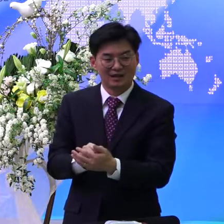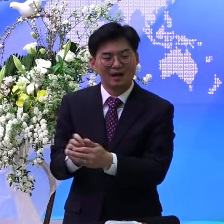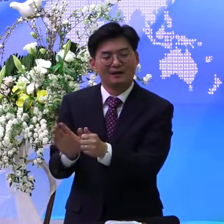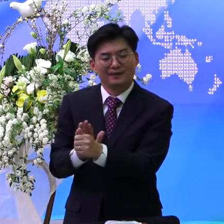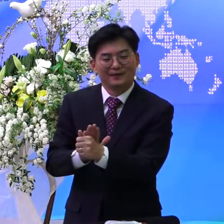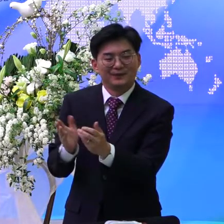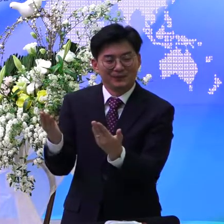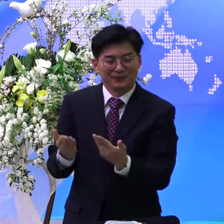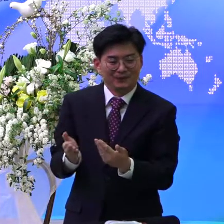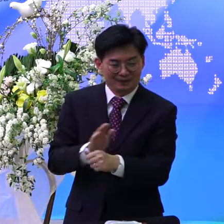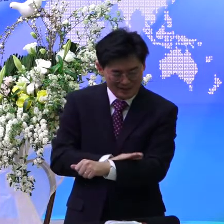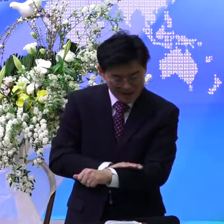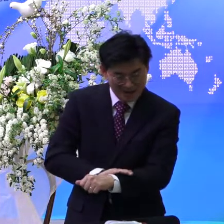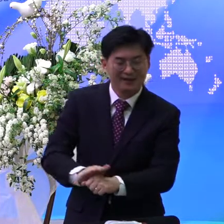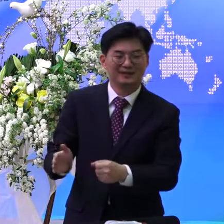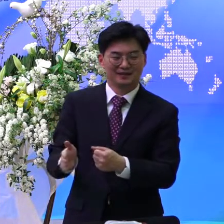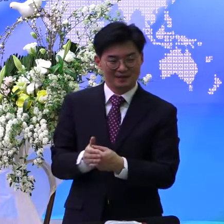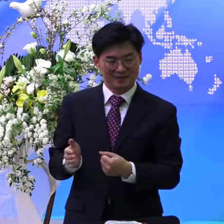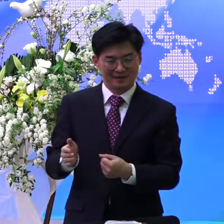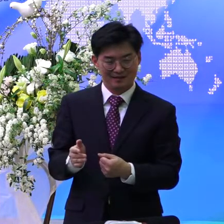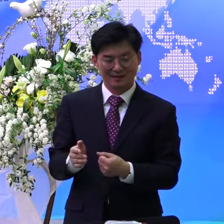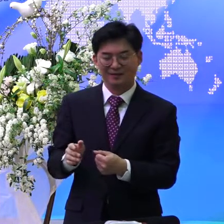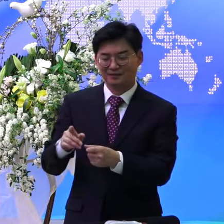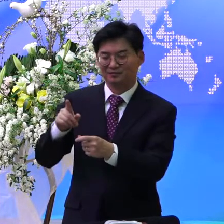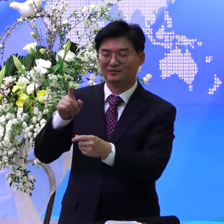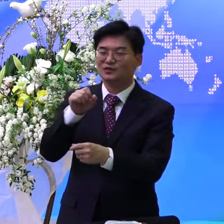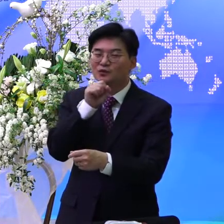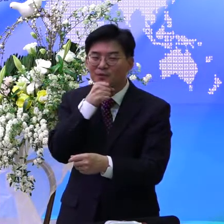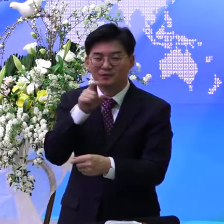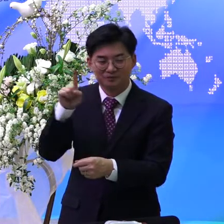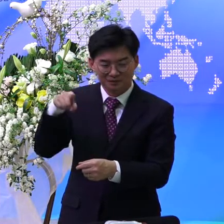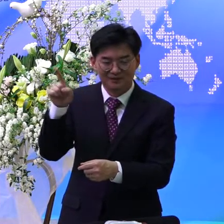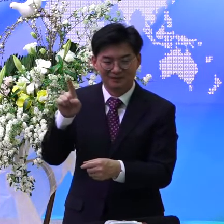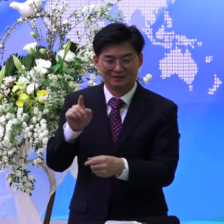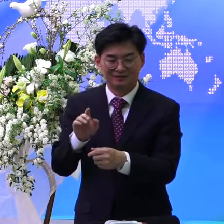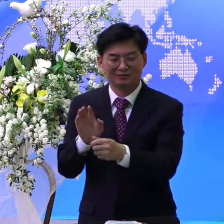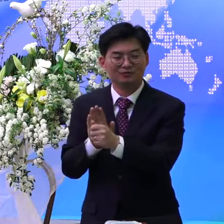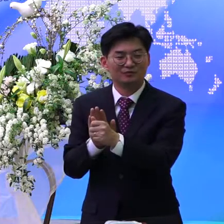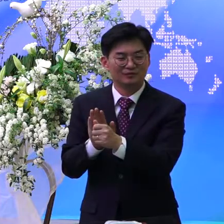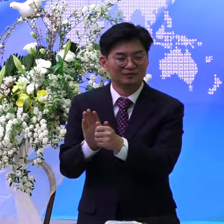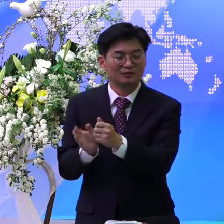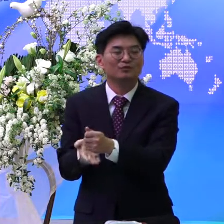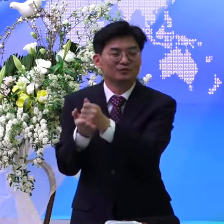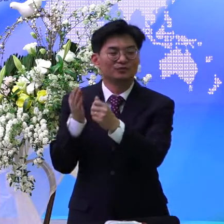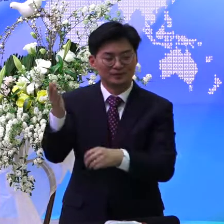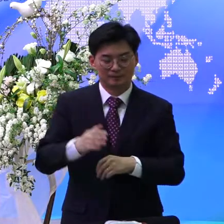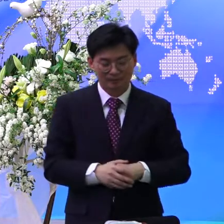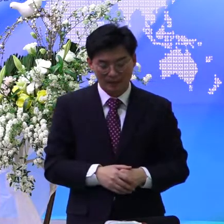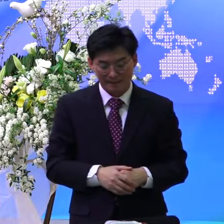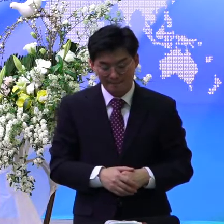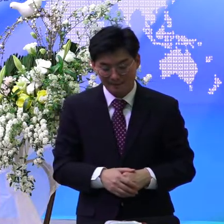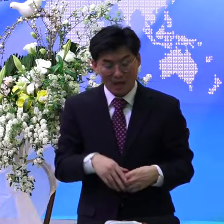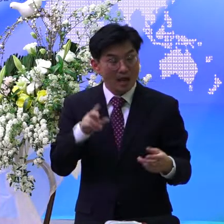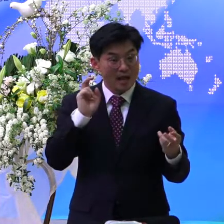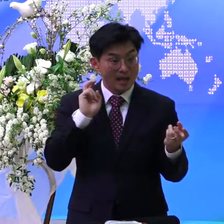투레 캐시라는 회장은 회사를 세운 이유를 묻는 질문에